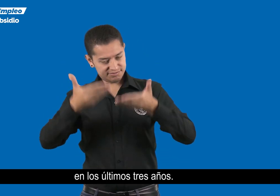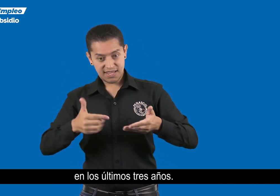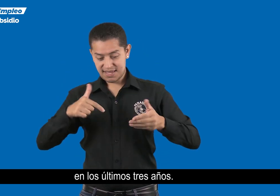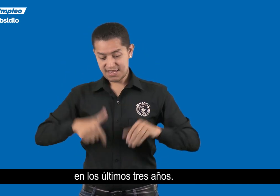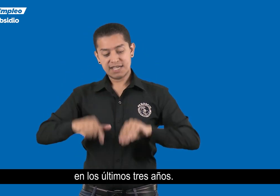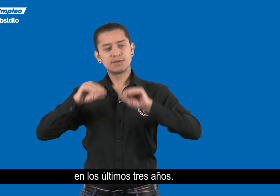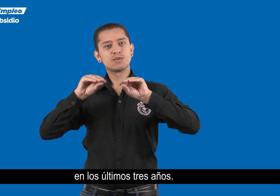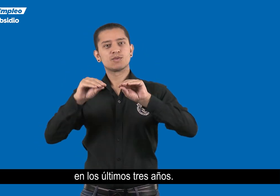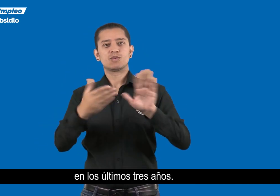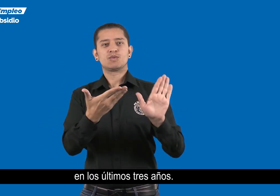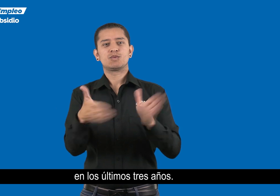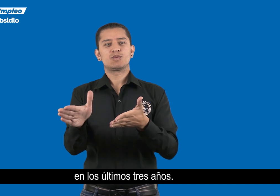años.